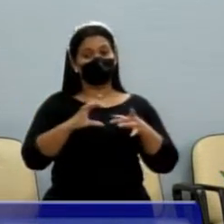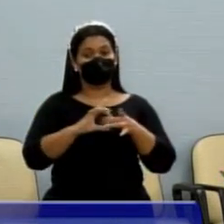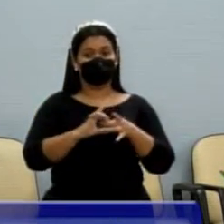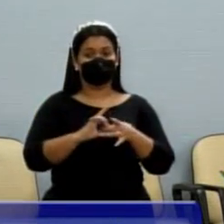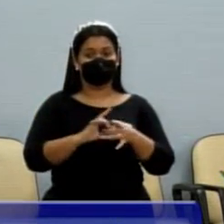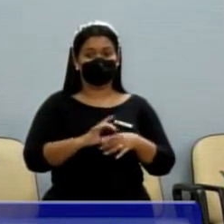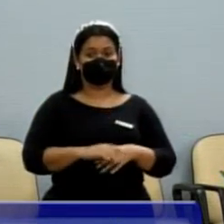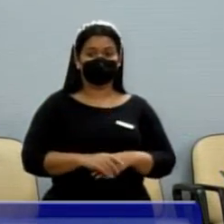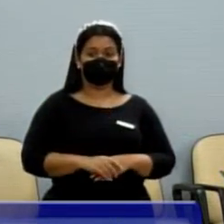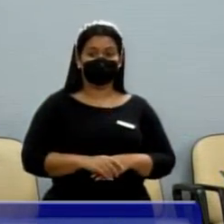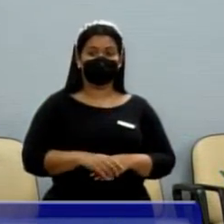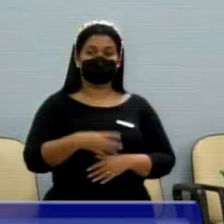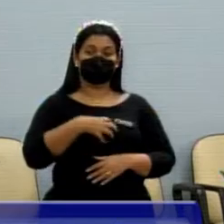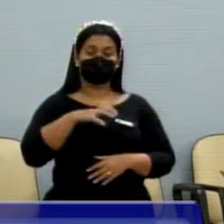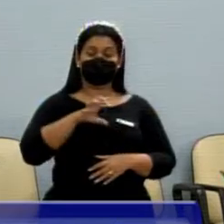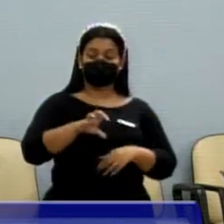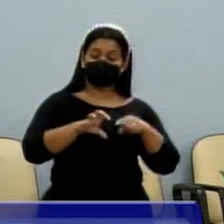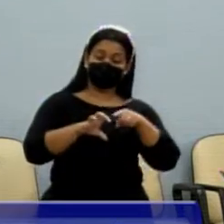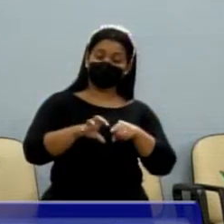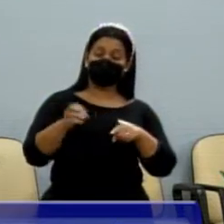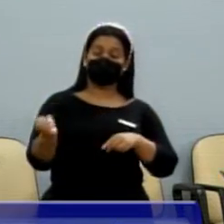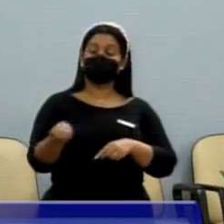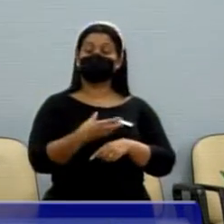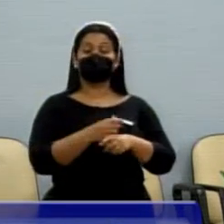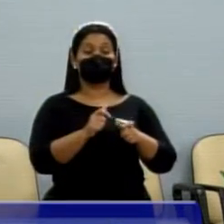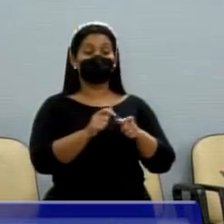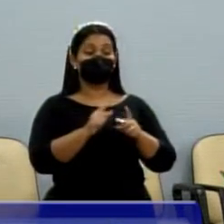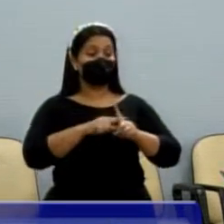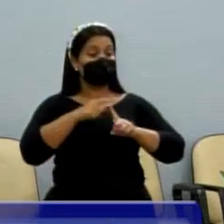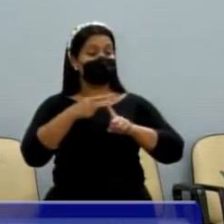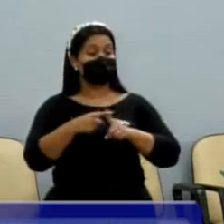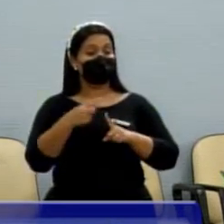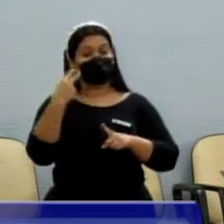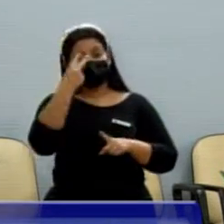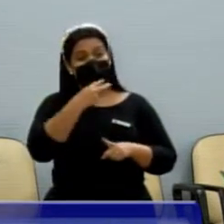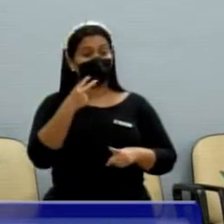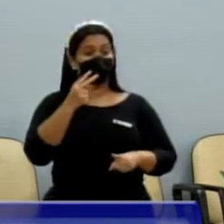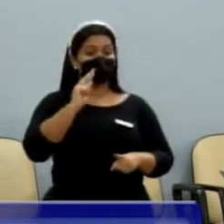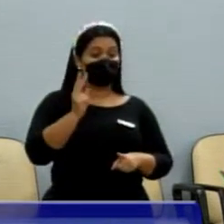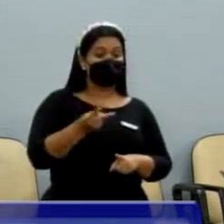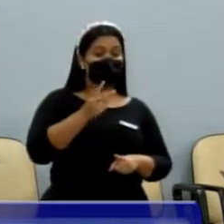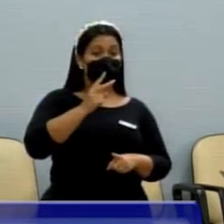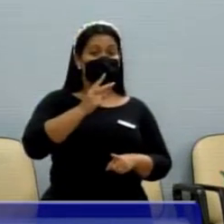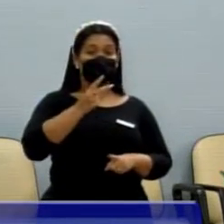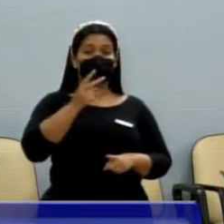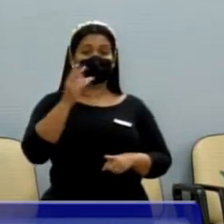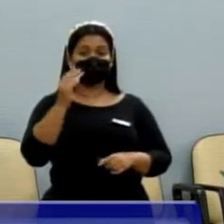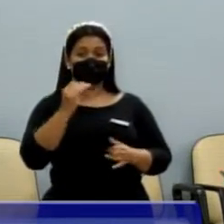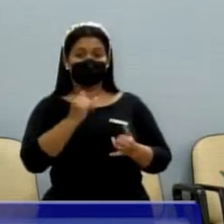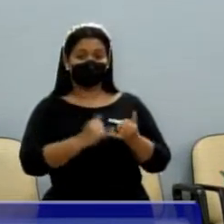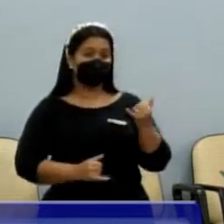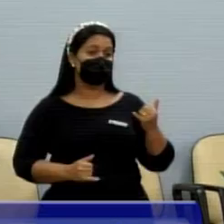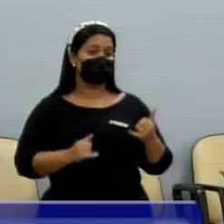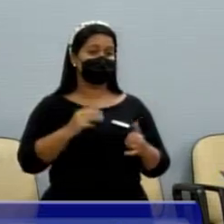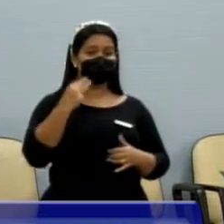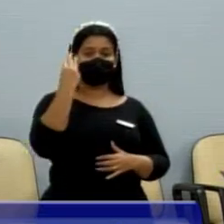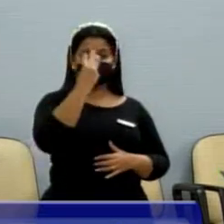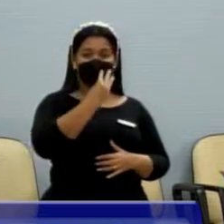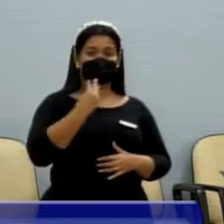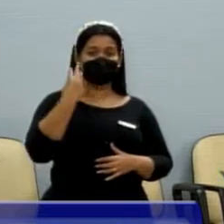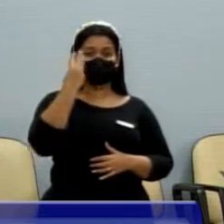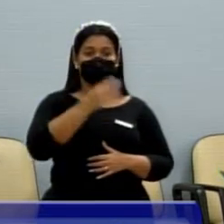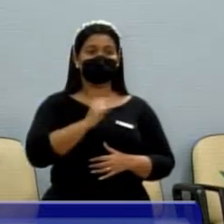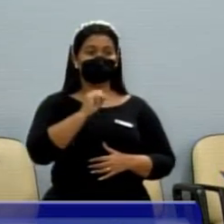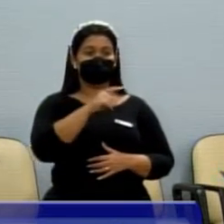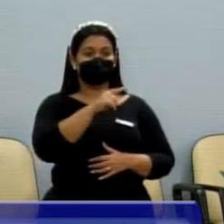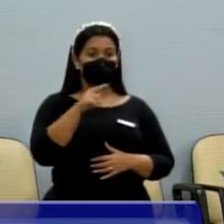nesse novo formato ampliar um pouquinho esse horário 2:30 eu até 3:00 senhores achar